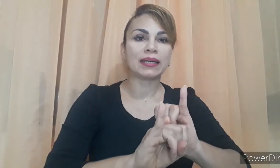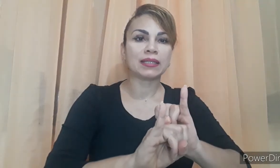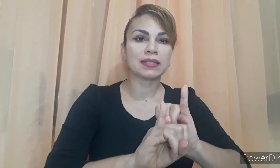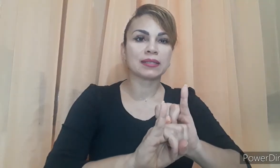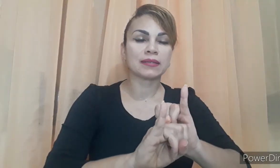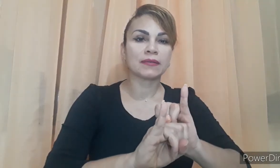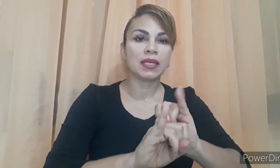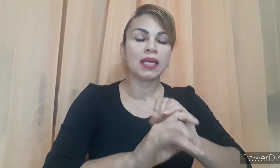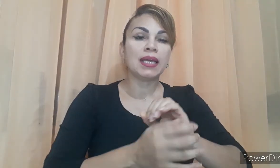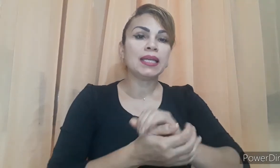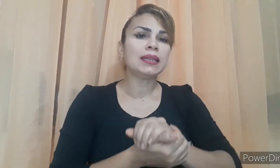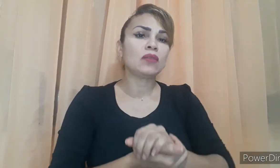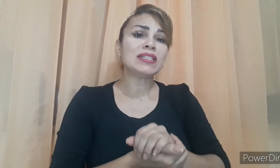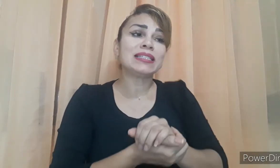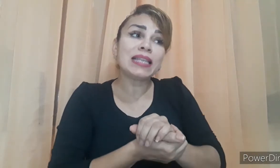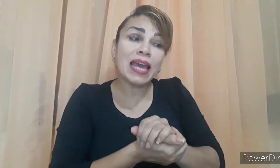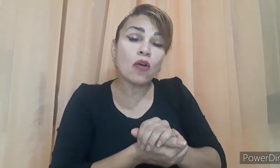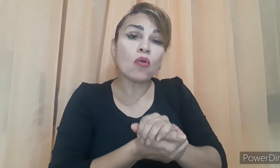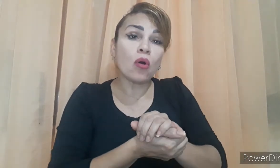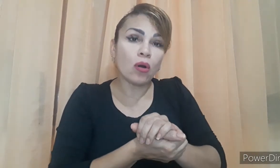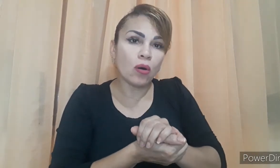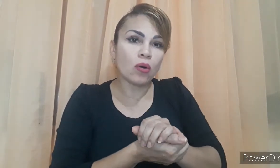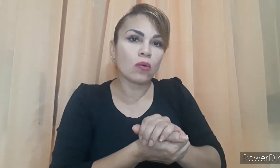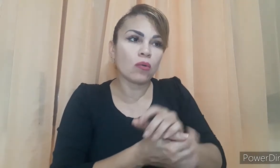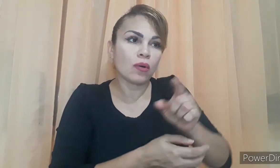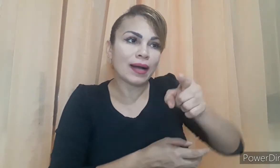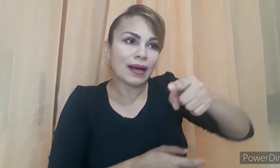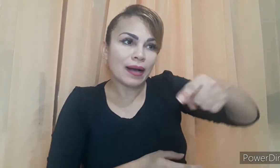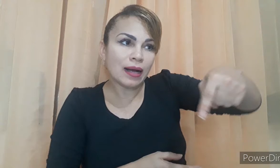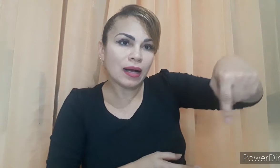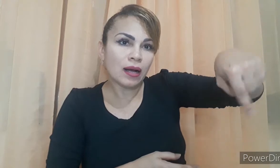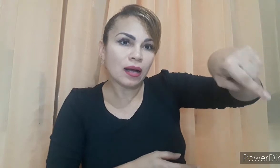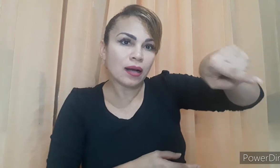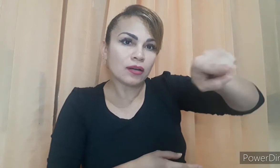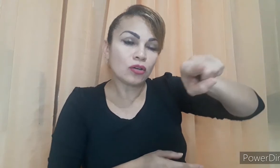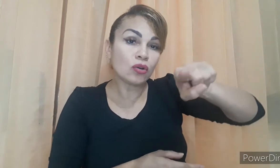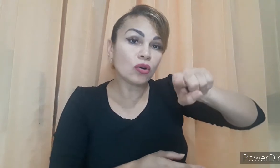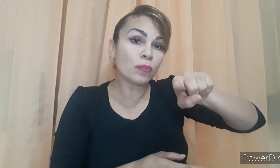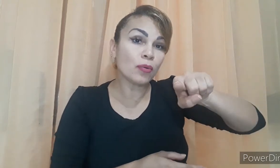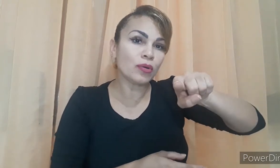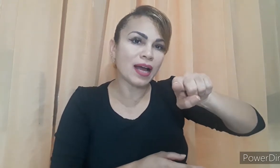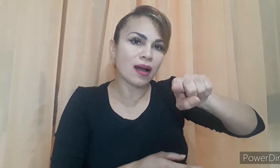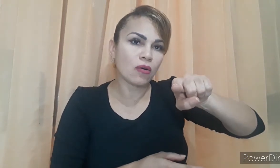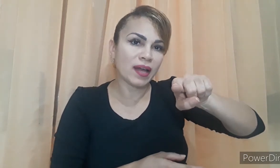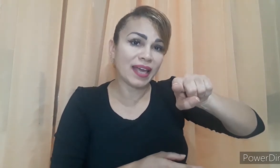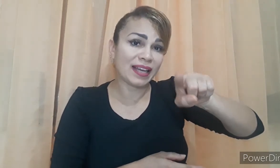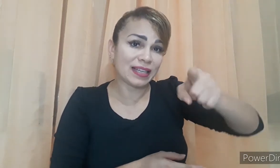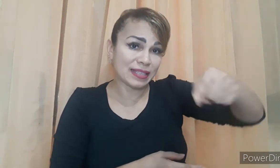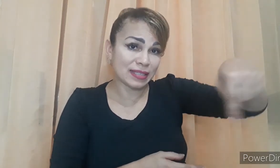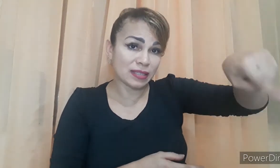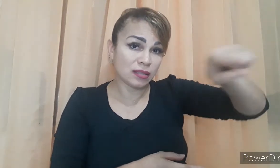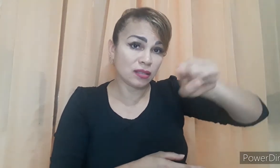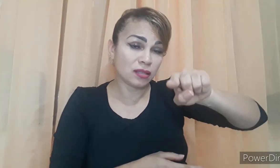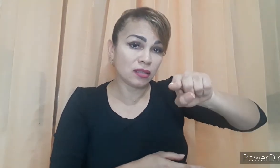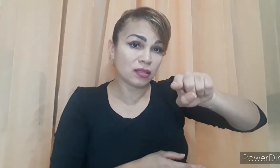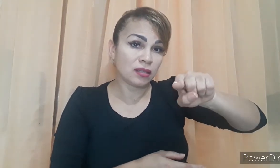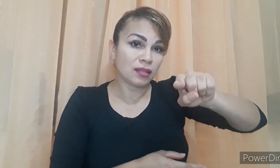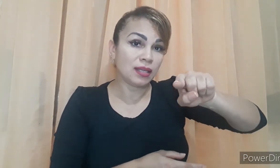magras. Então, se eu coloco no plural elas,